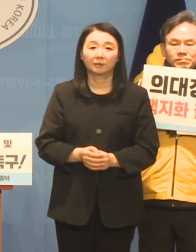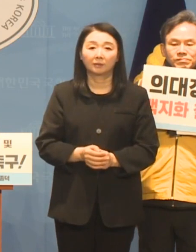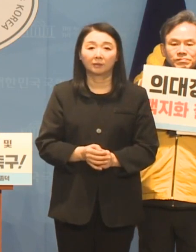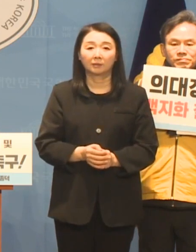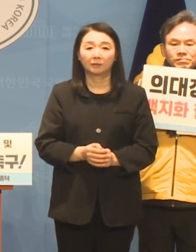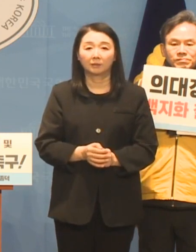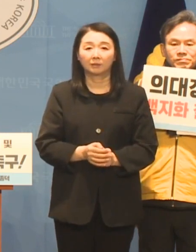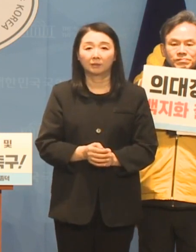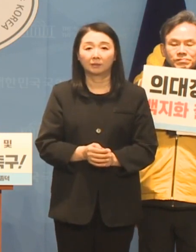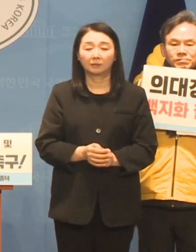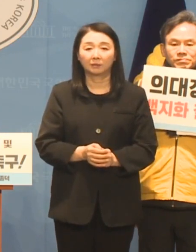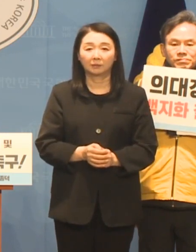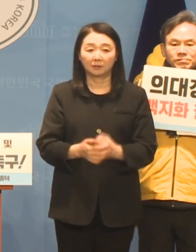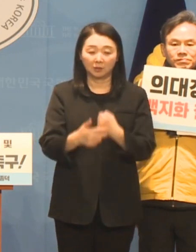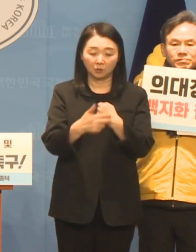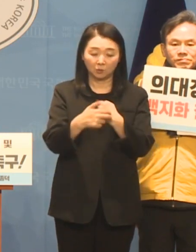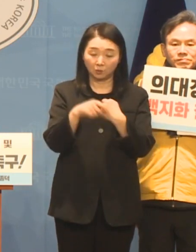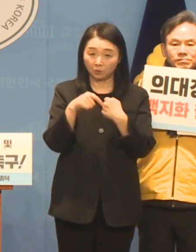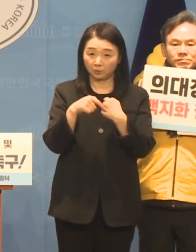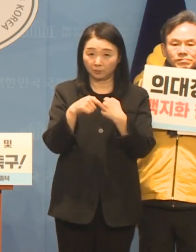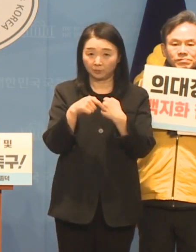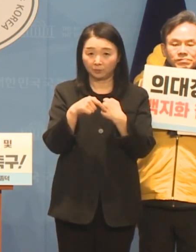말씀드리지만 의료는